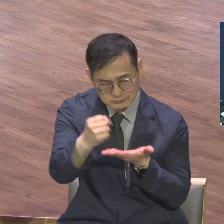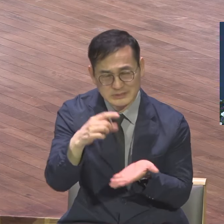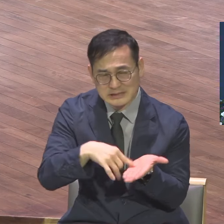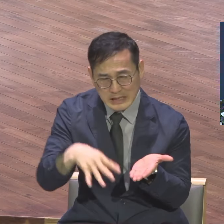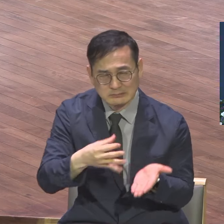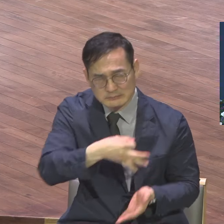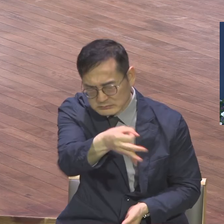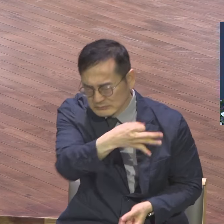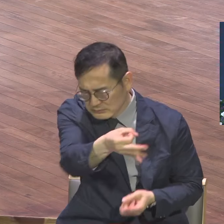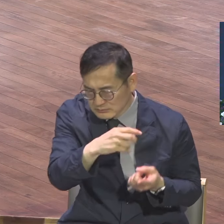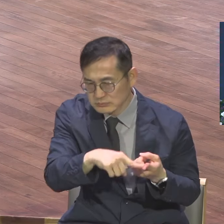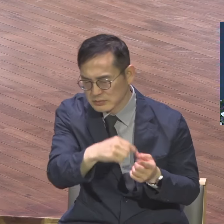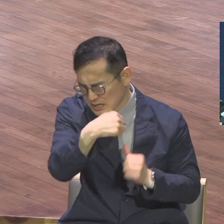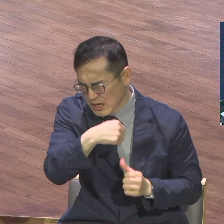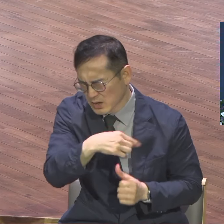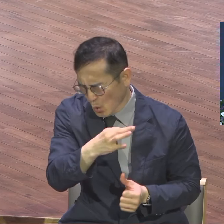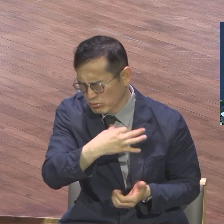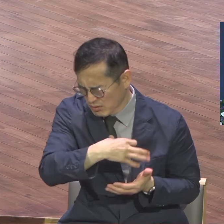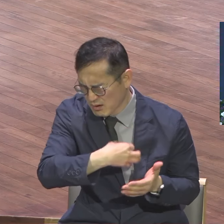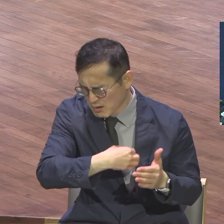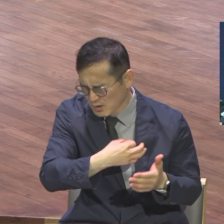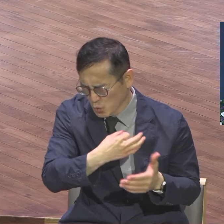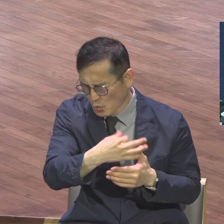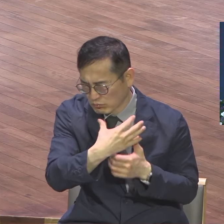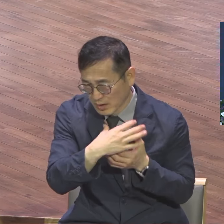있는 거 다 뺏겨.